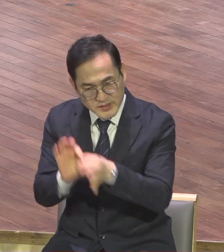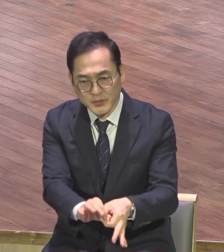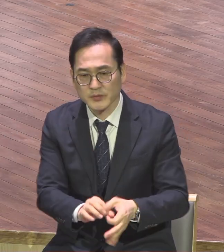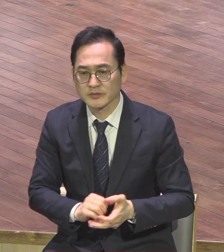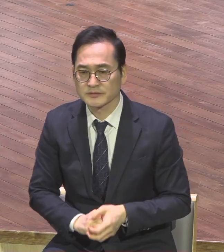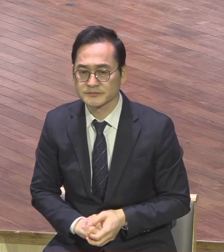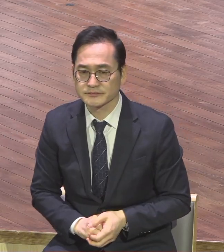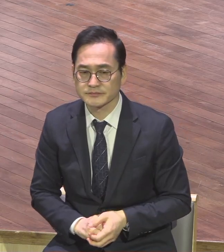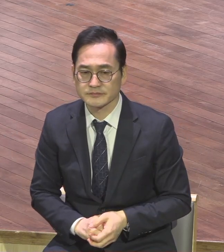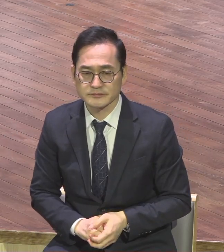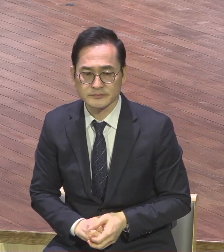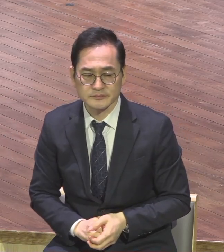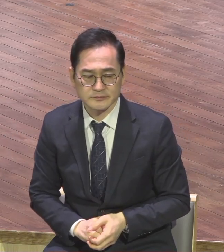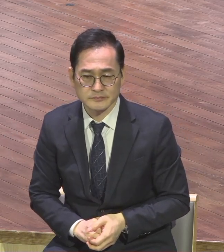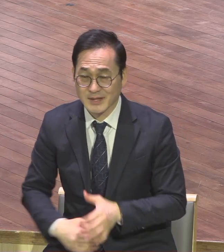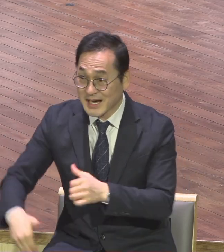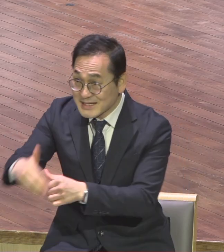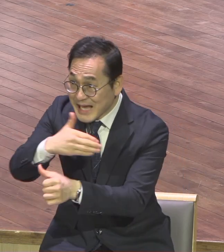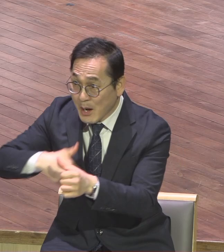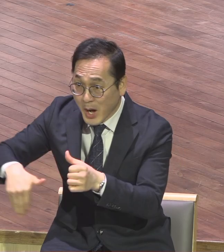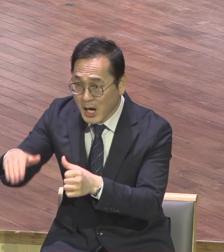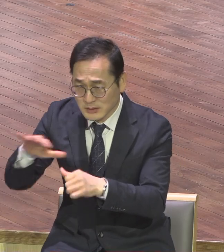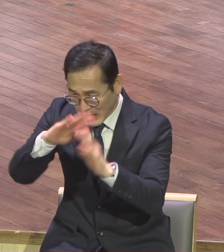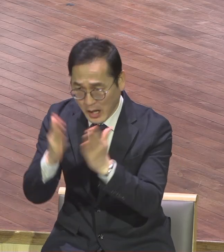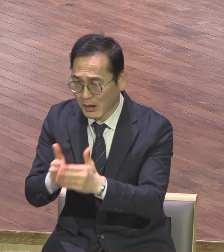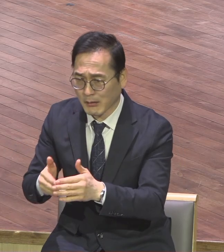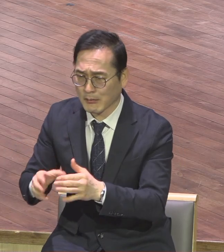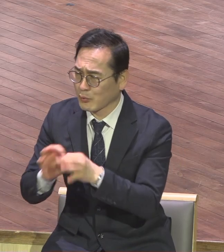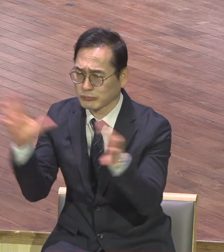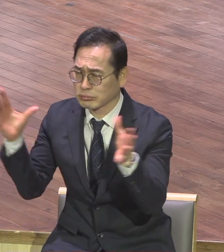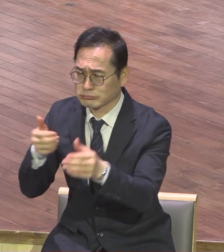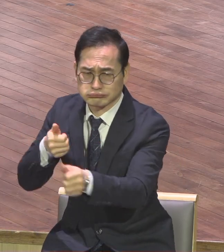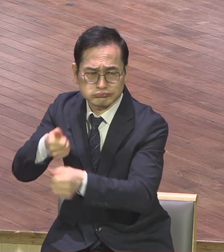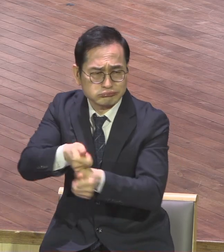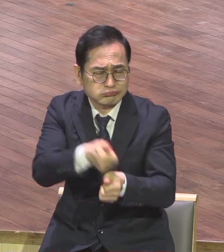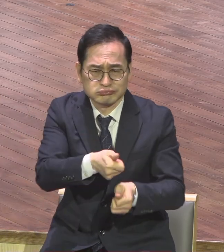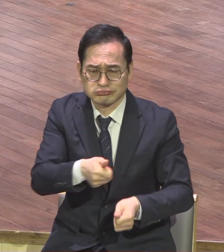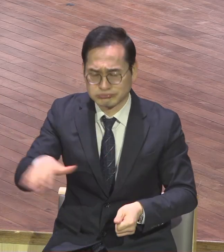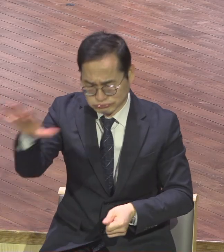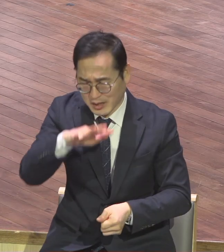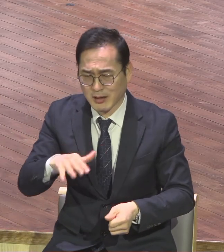기쁨이냐, 상황과 환경을 다 넘어선 기쁨.